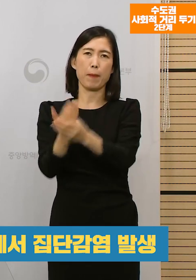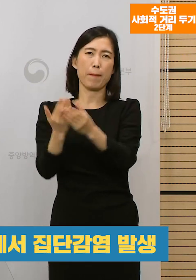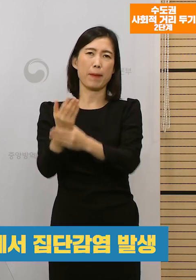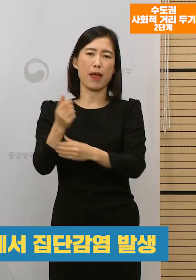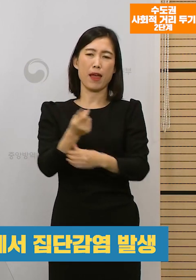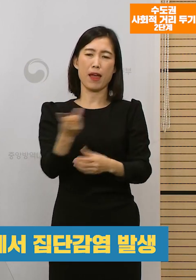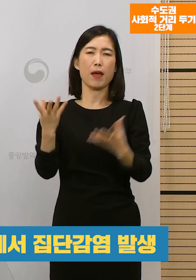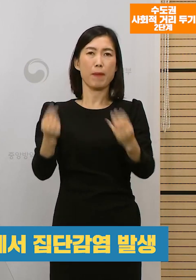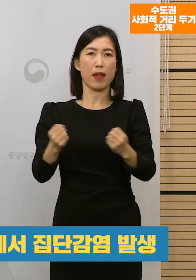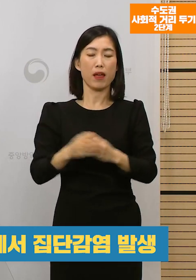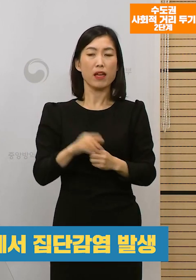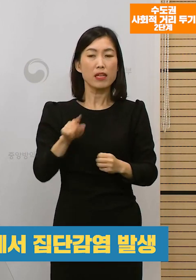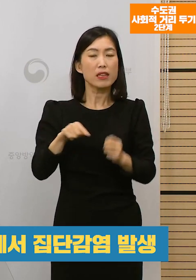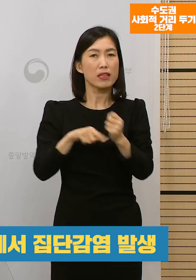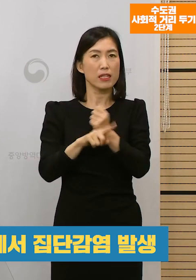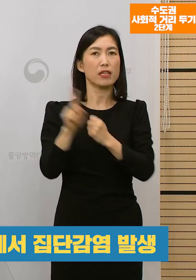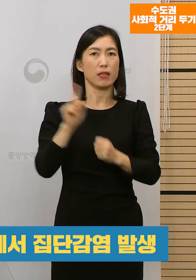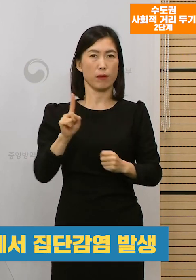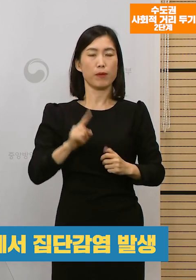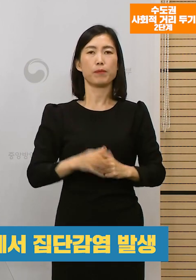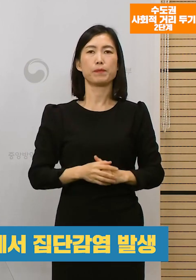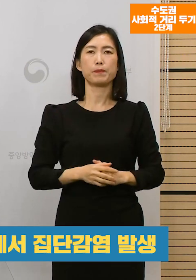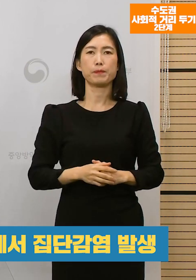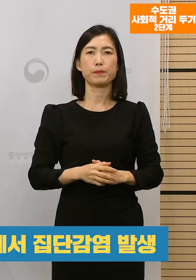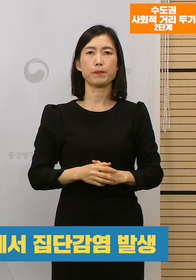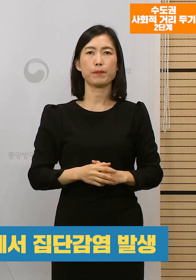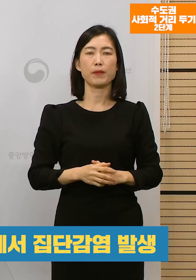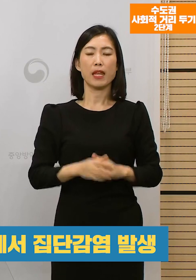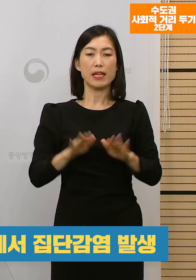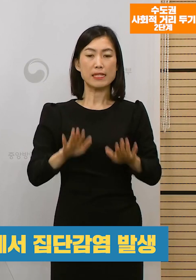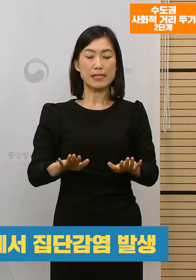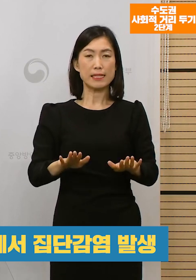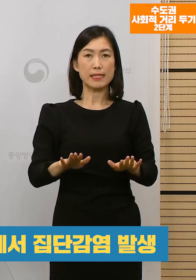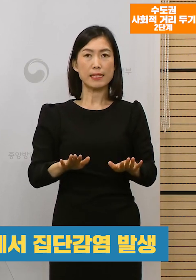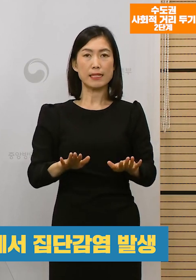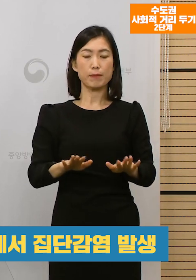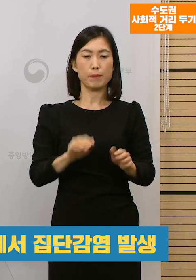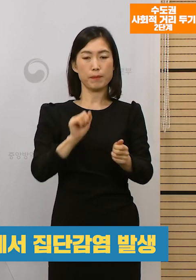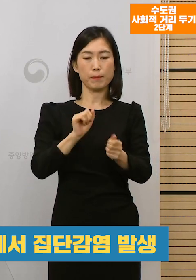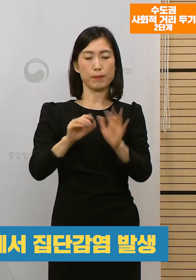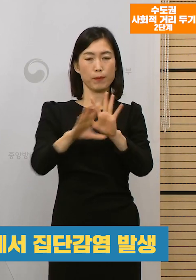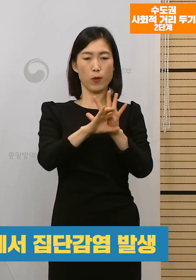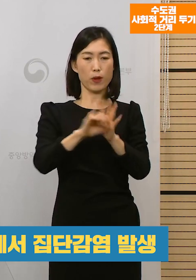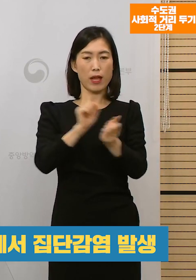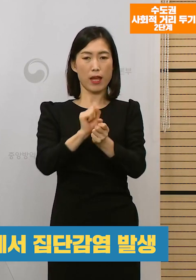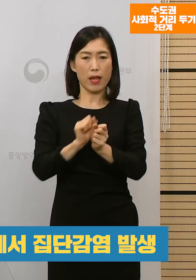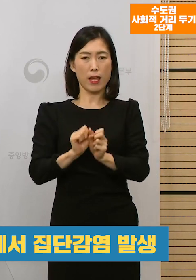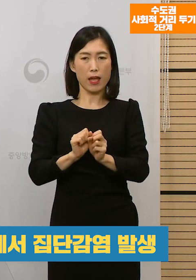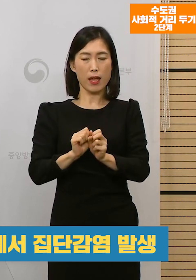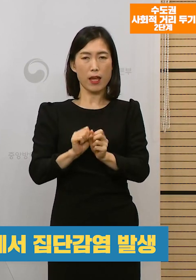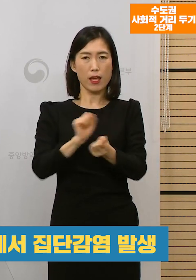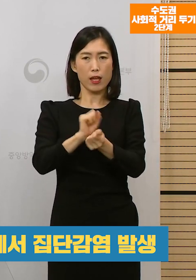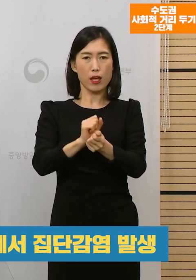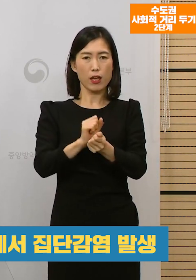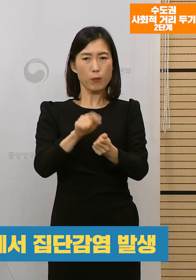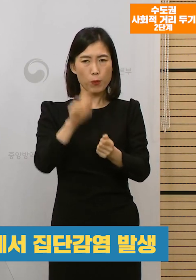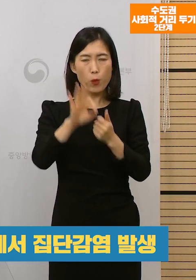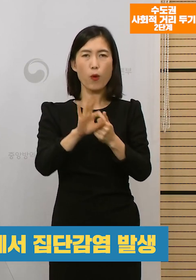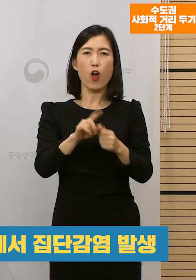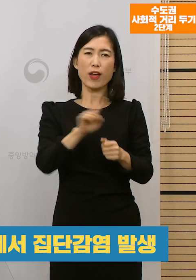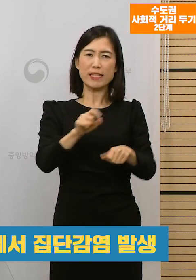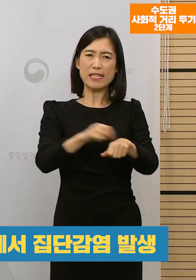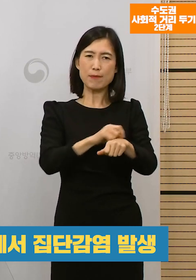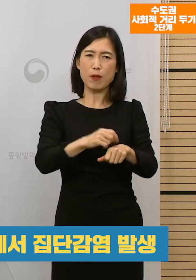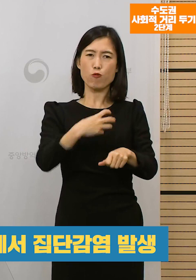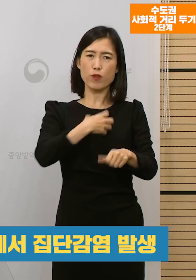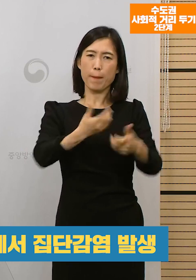있습니다. 그것을 다시 말씀드리면 지금의 코로나 유행은 어느 특정한 집단과